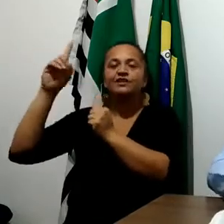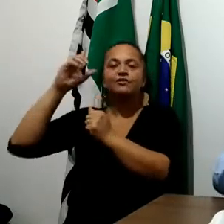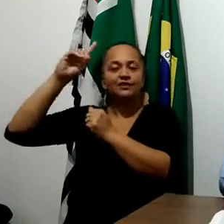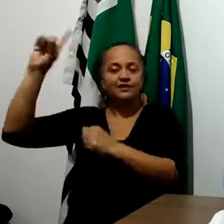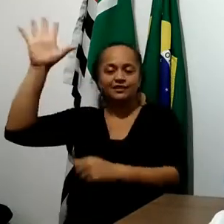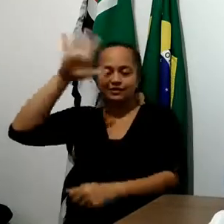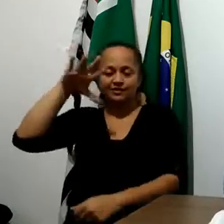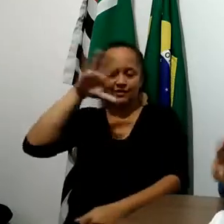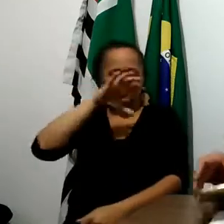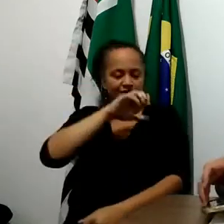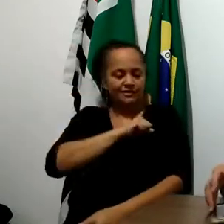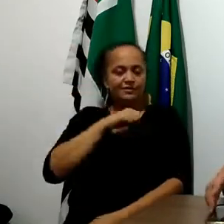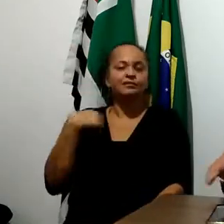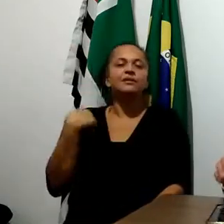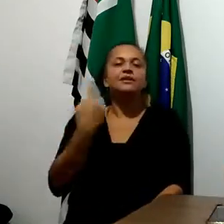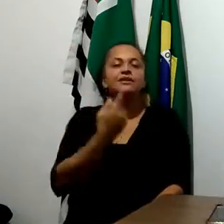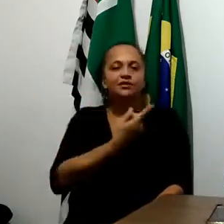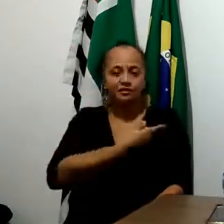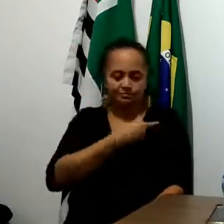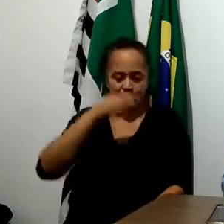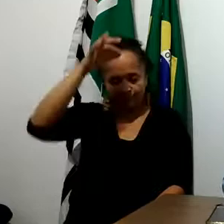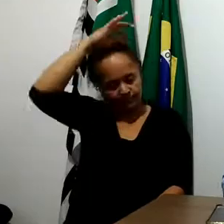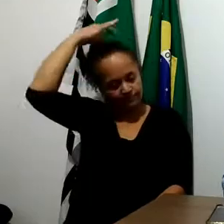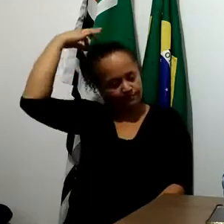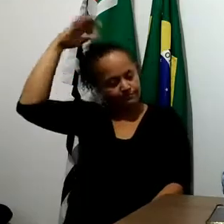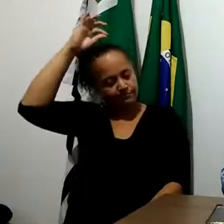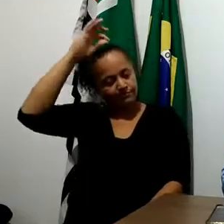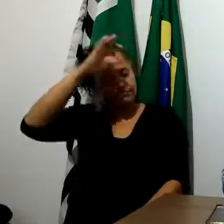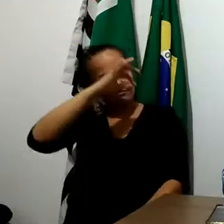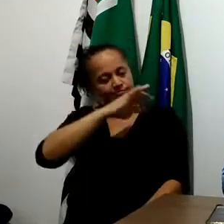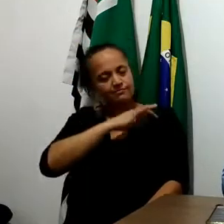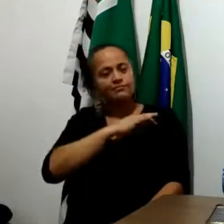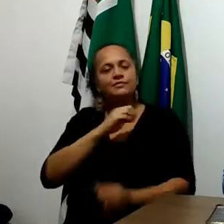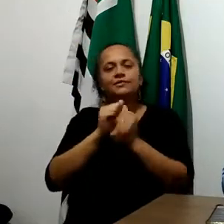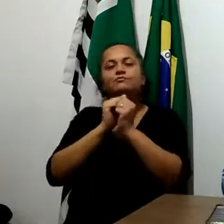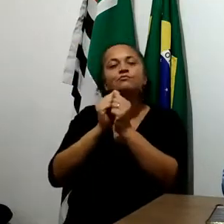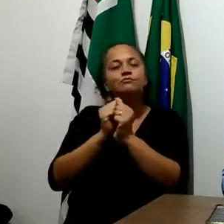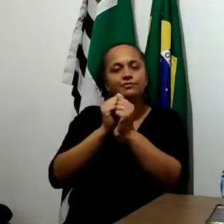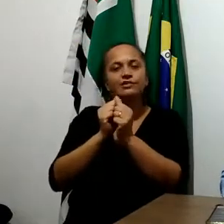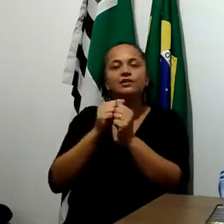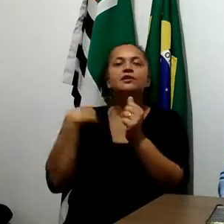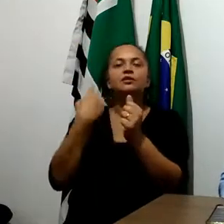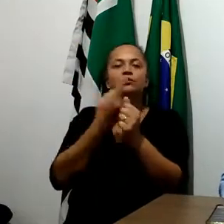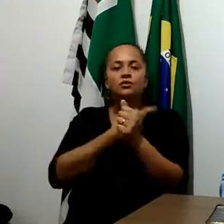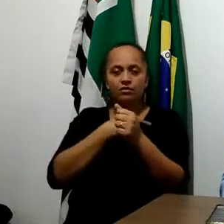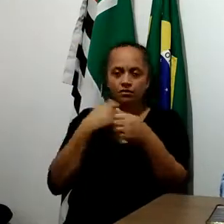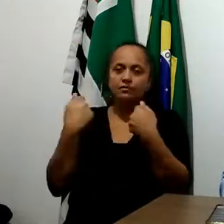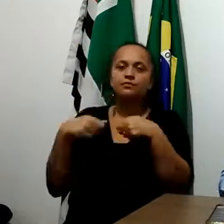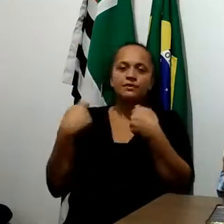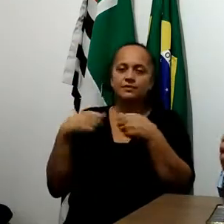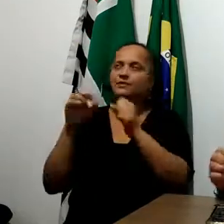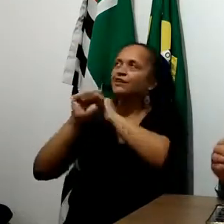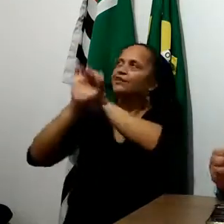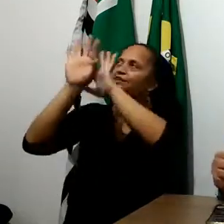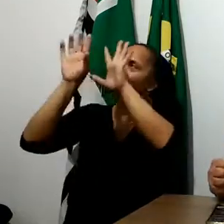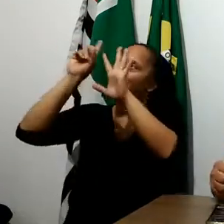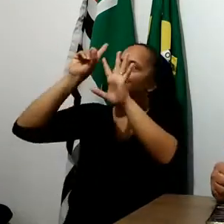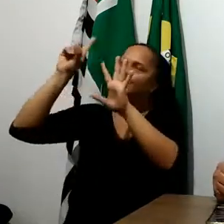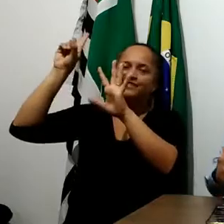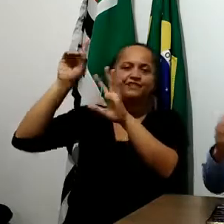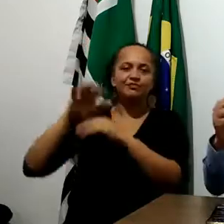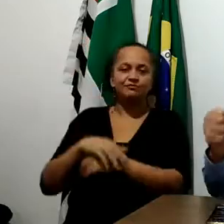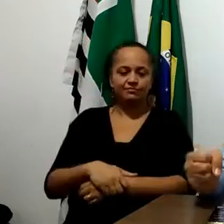foi dado. Então, nós precisamos nos gloriar no Senhor. Nos gloriar no